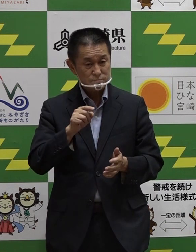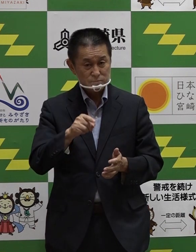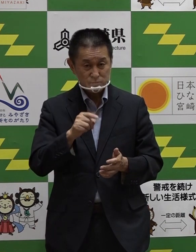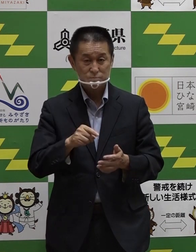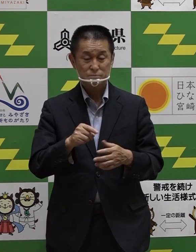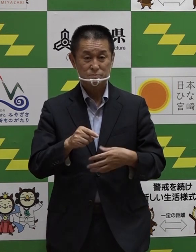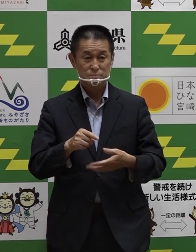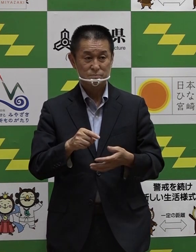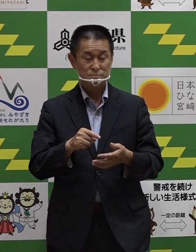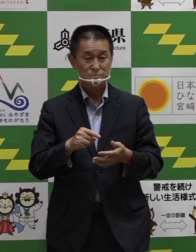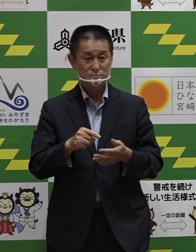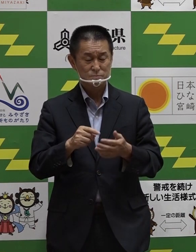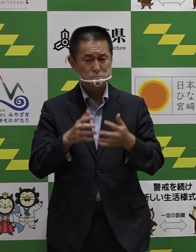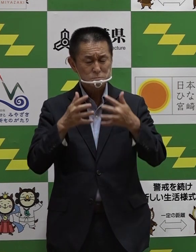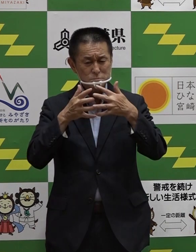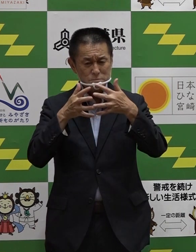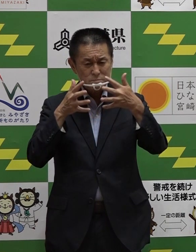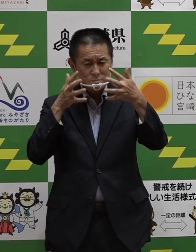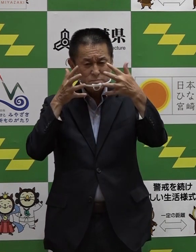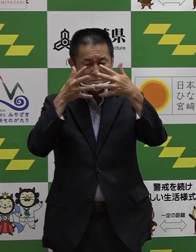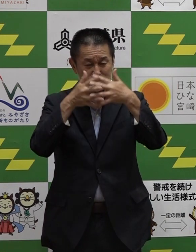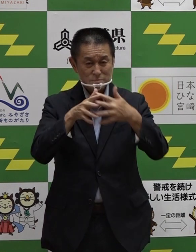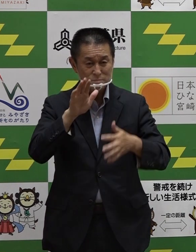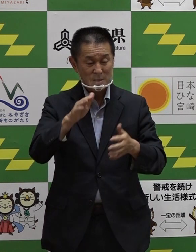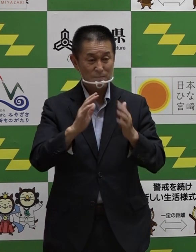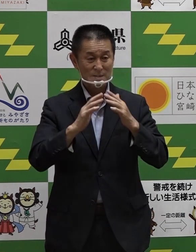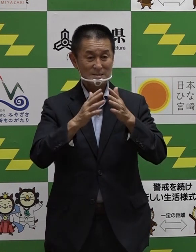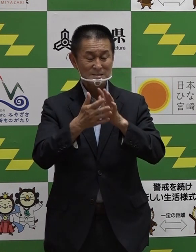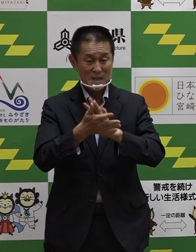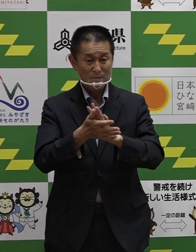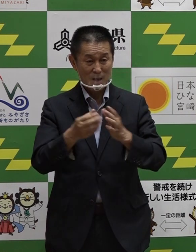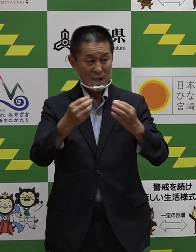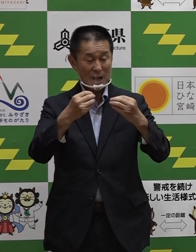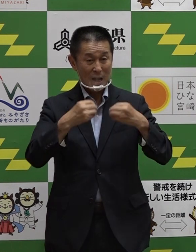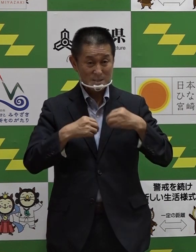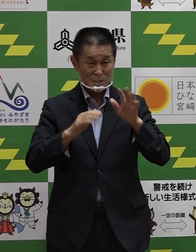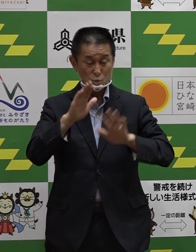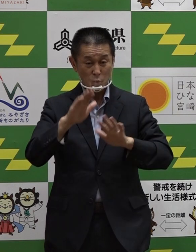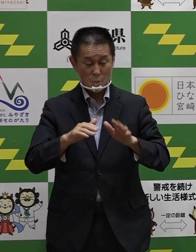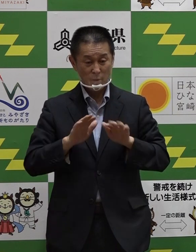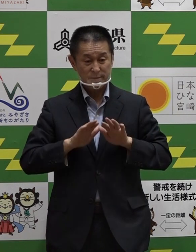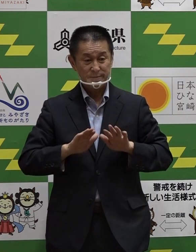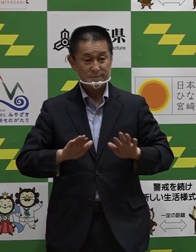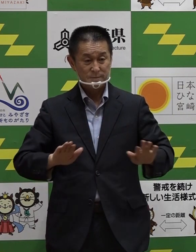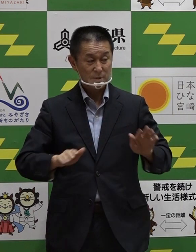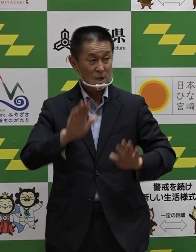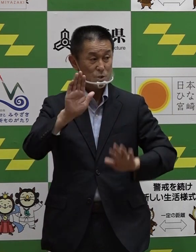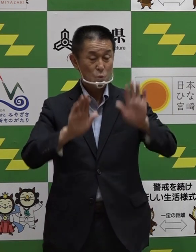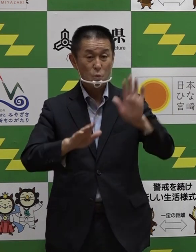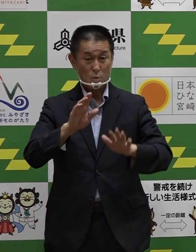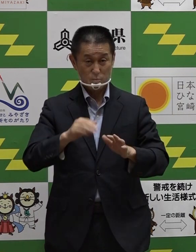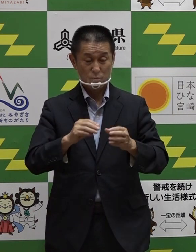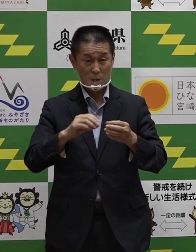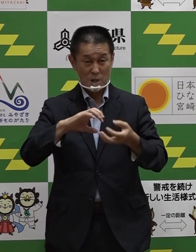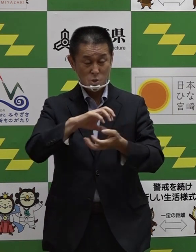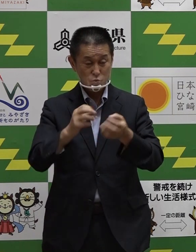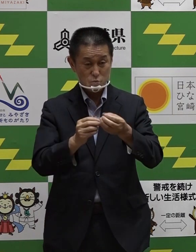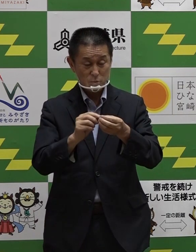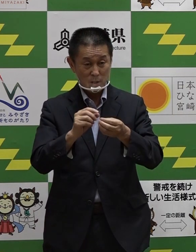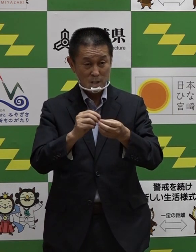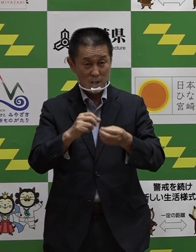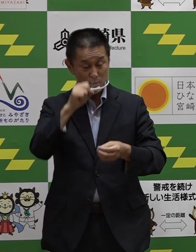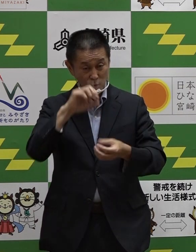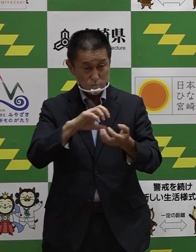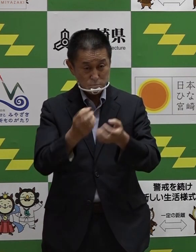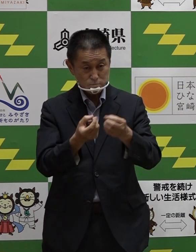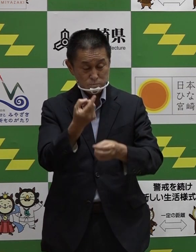検討財源というか可能性として、本県は感染状況落ち着いておるとか、はい、クラスターなども発生していないということ